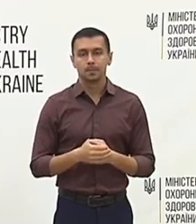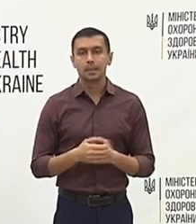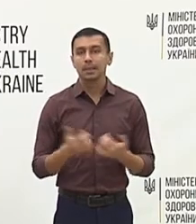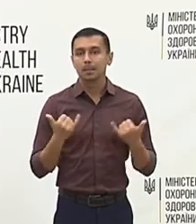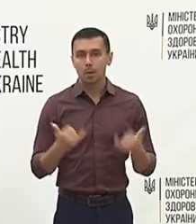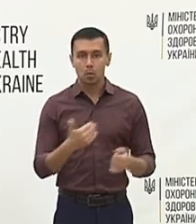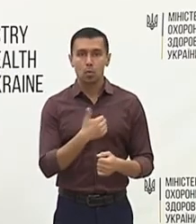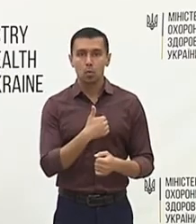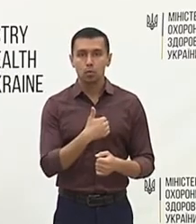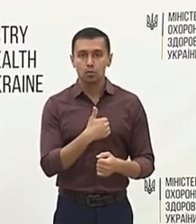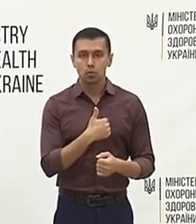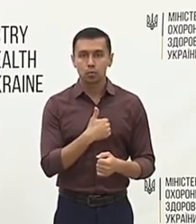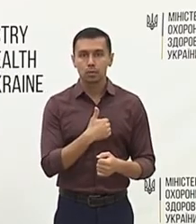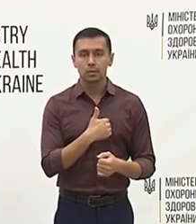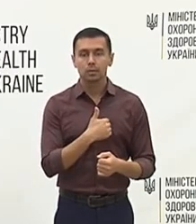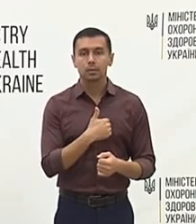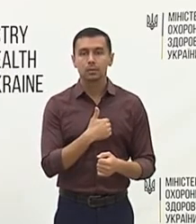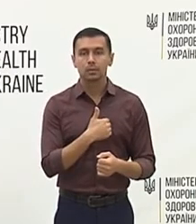Ну, тепер хочу